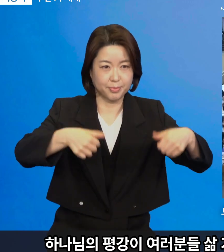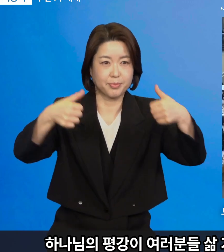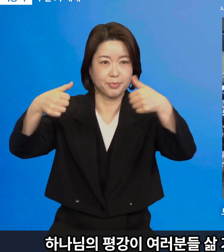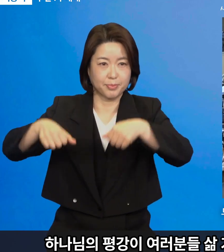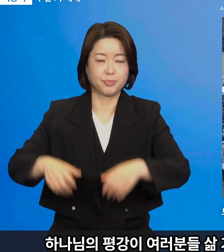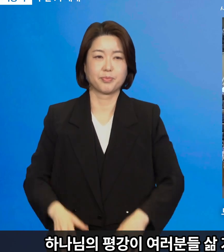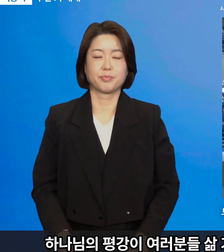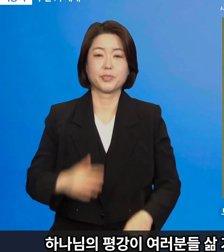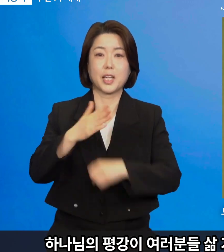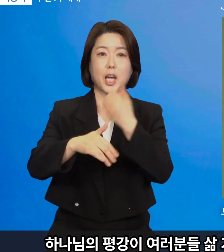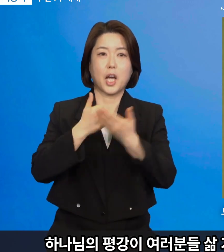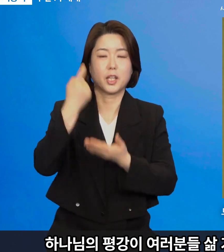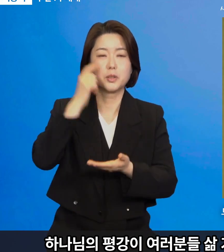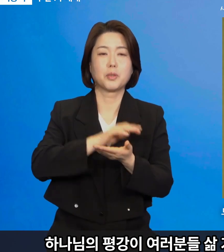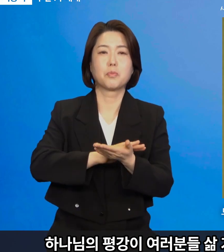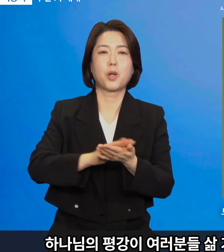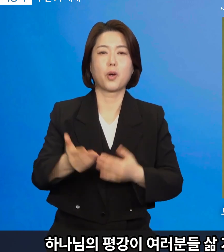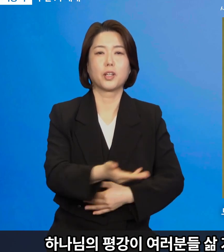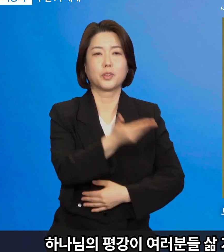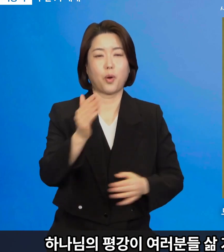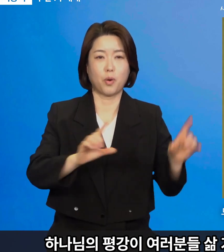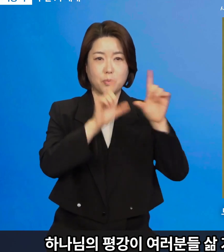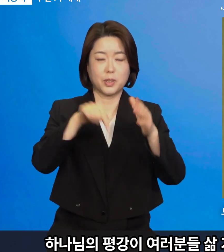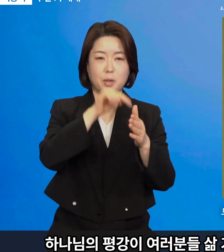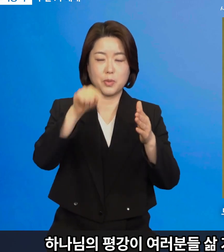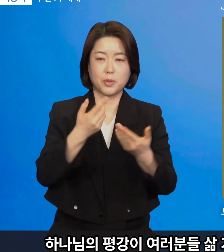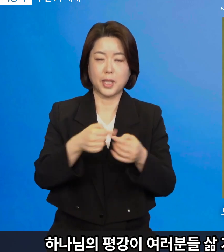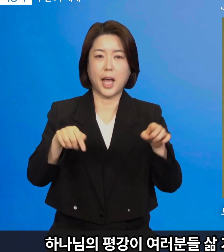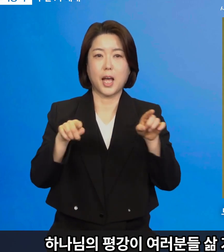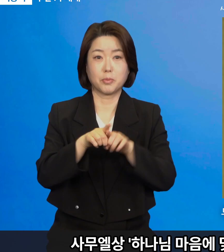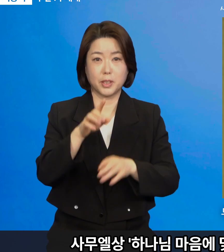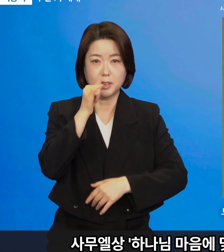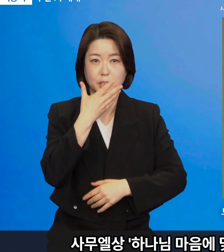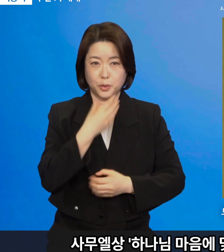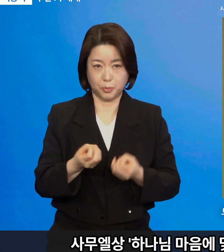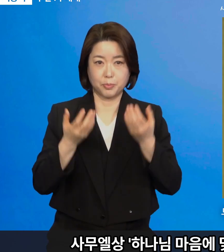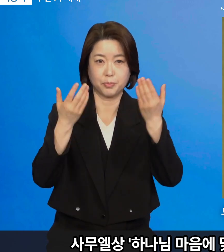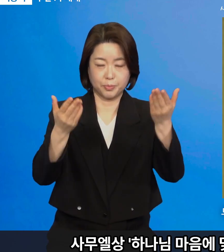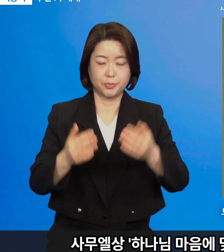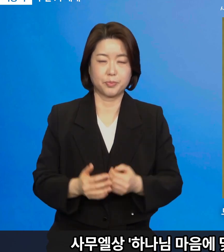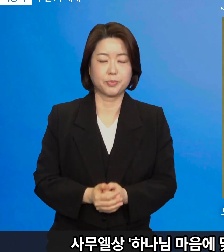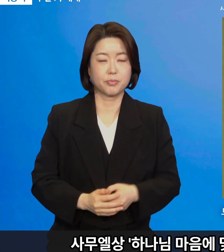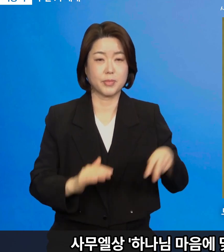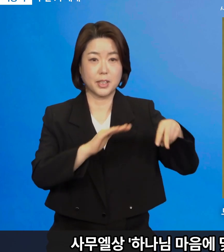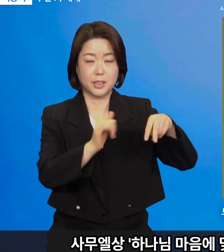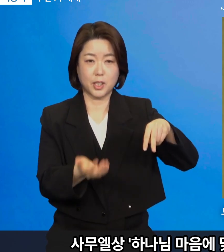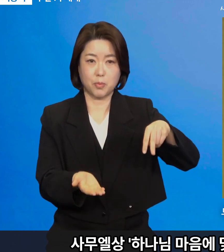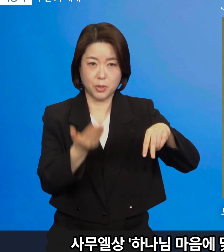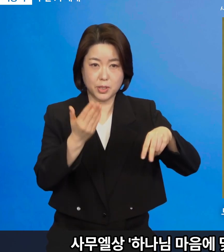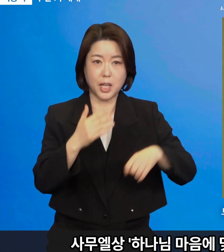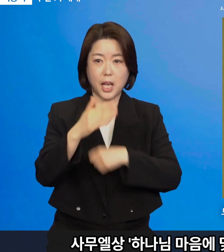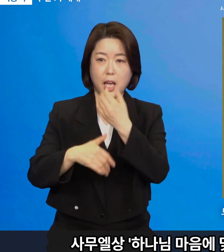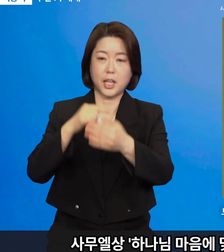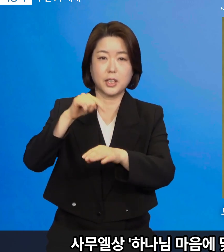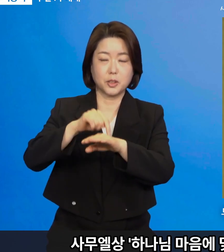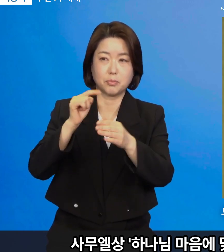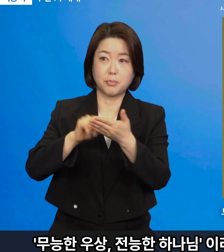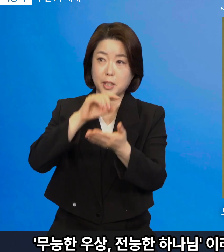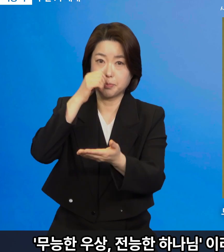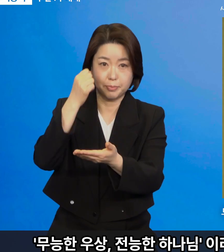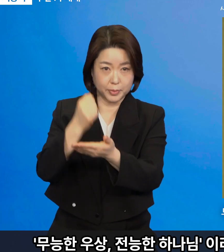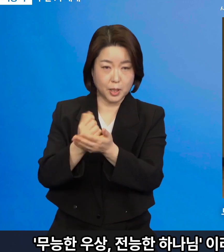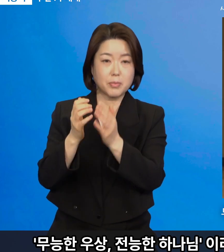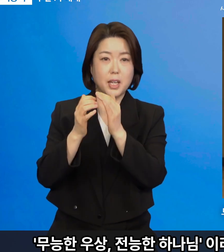하나님 평강이 여러분들 삶 가운데 함께 하시길 축복합니다. 사무엘상 하나님 마음에 맞는 사람